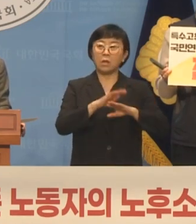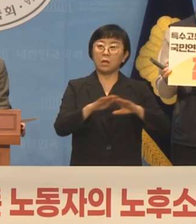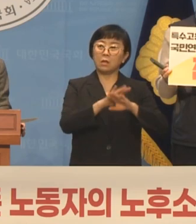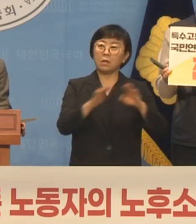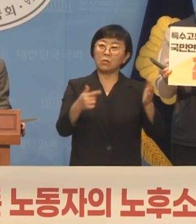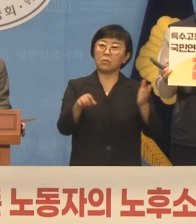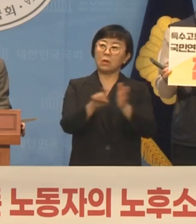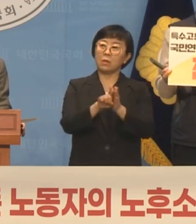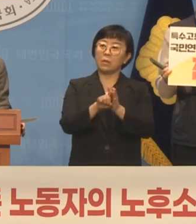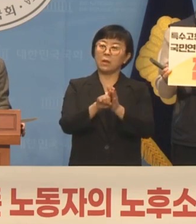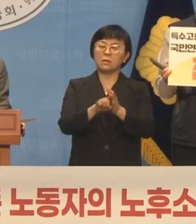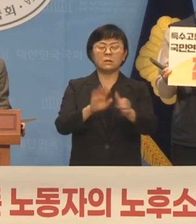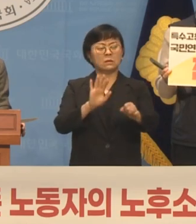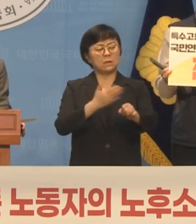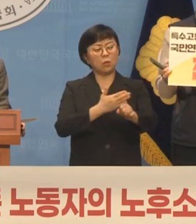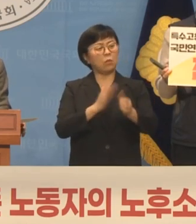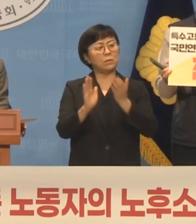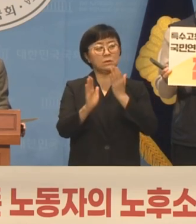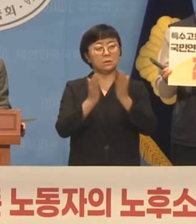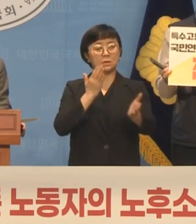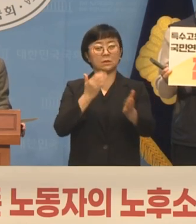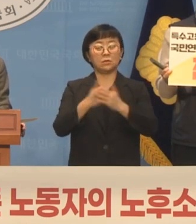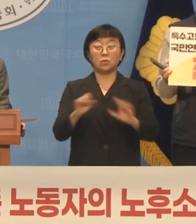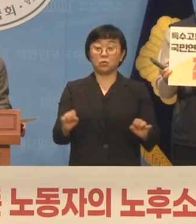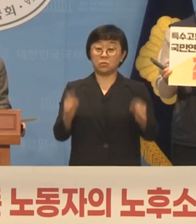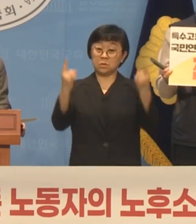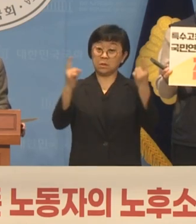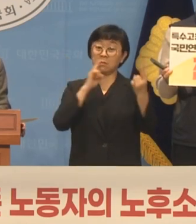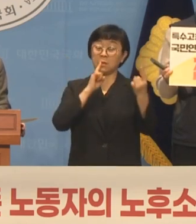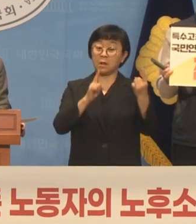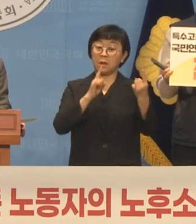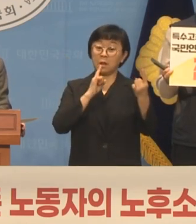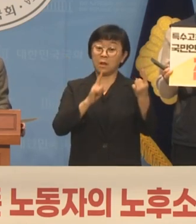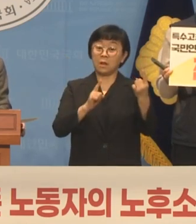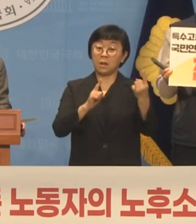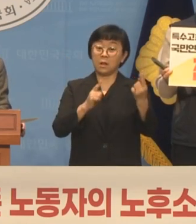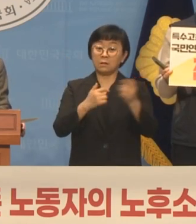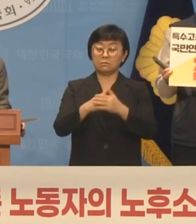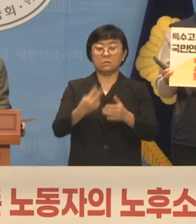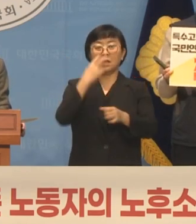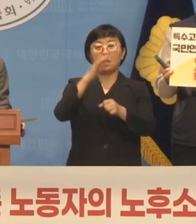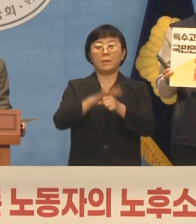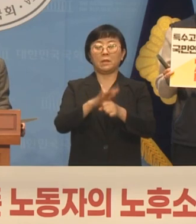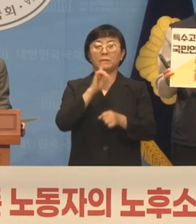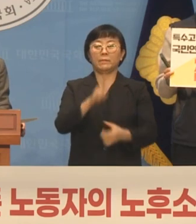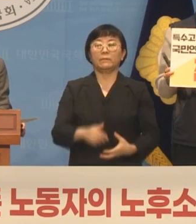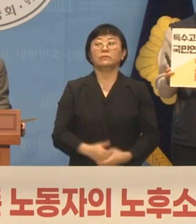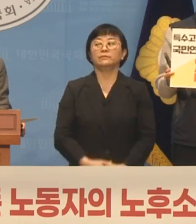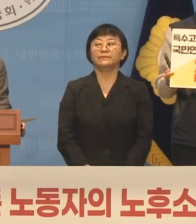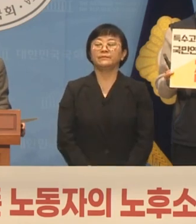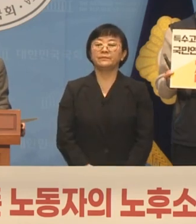노동유연화는 모순적인 것인데 이것을 동시에 하겠다는 것도 어처구니 없는 일입니다.